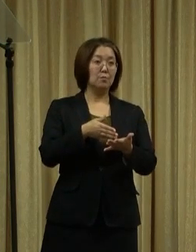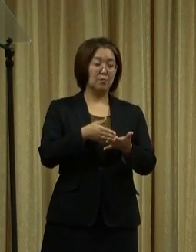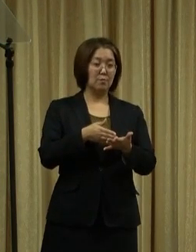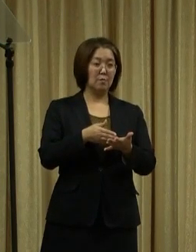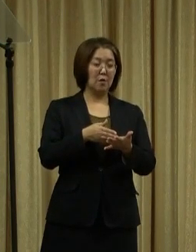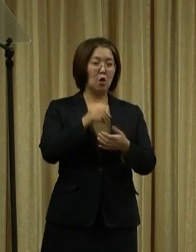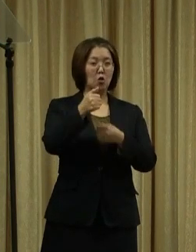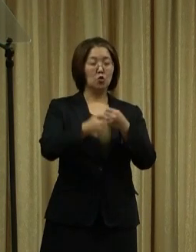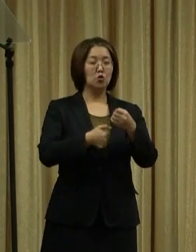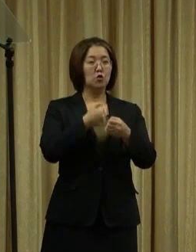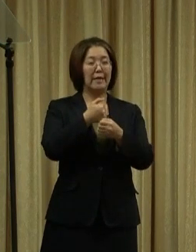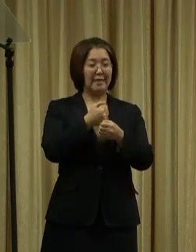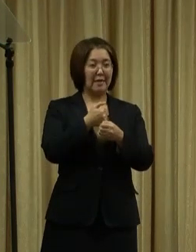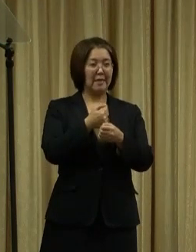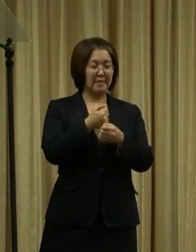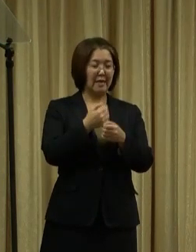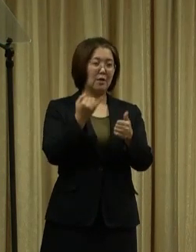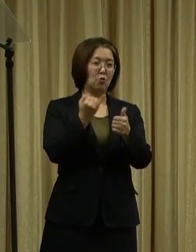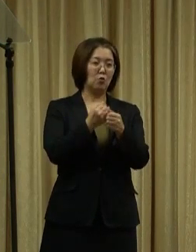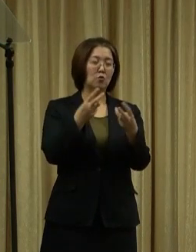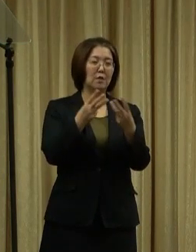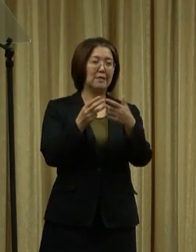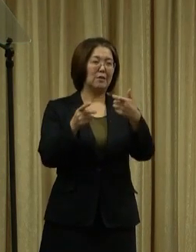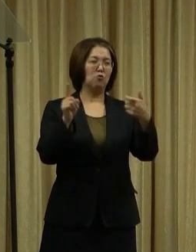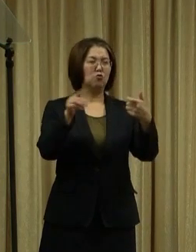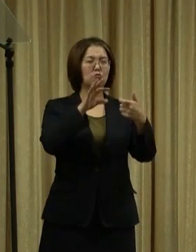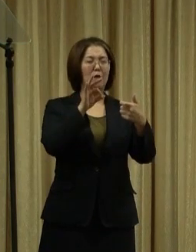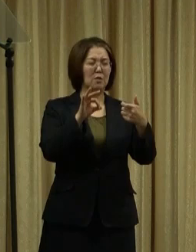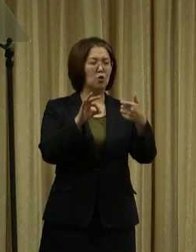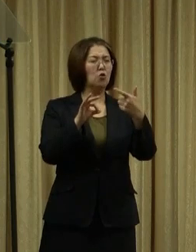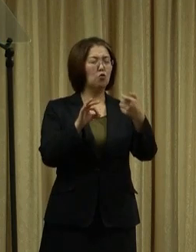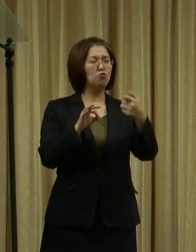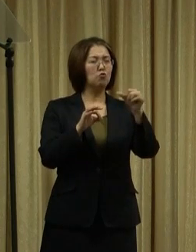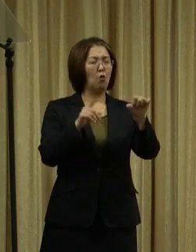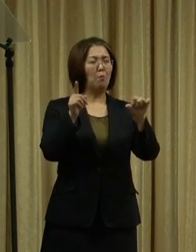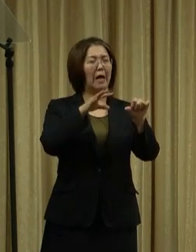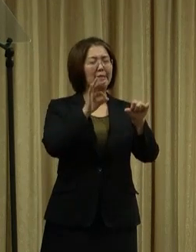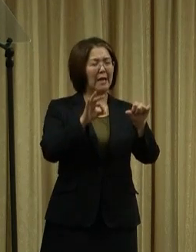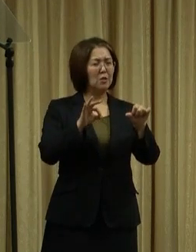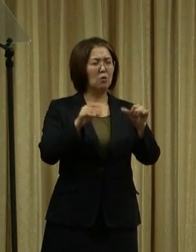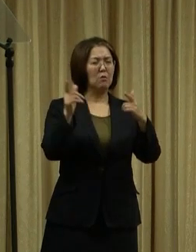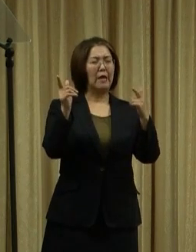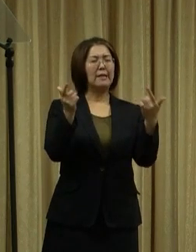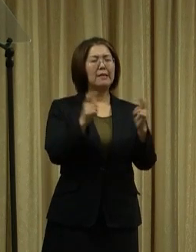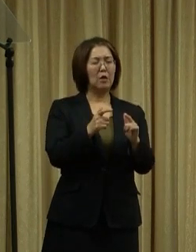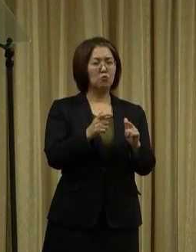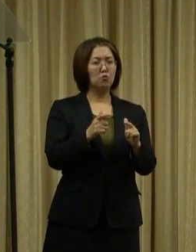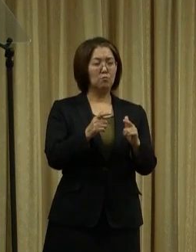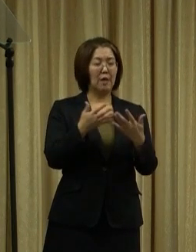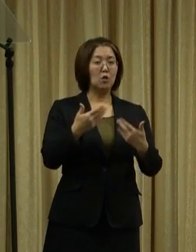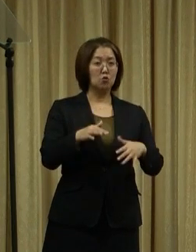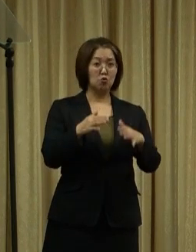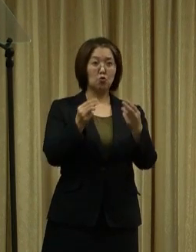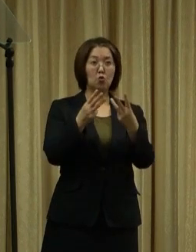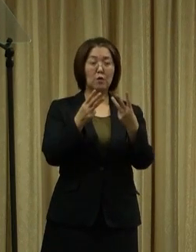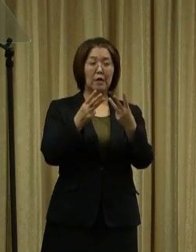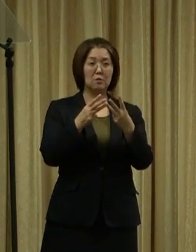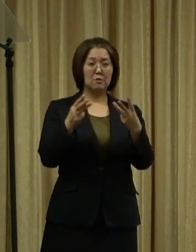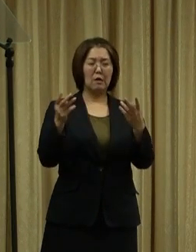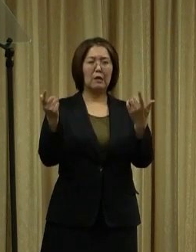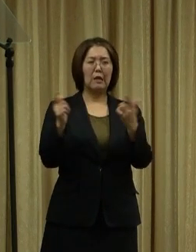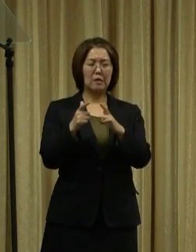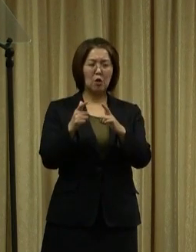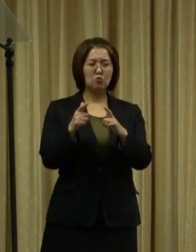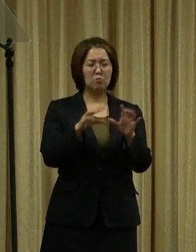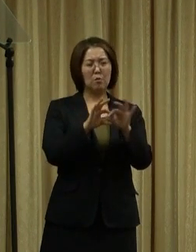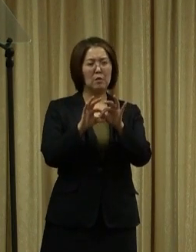行員の数が 60% 行員数が減ったという、 65% 減ったということ、それと、出生数の減少が、全